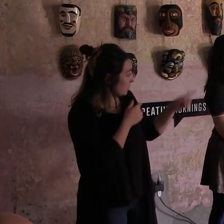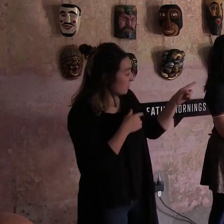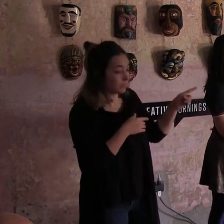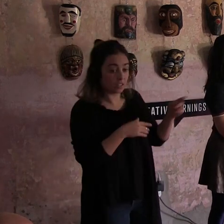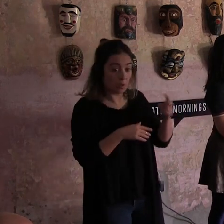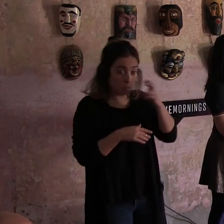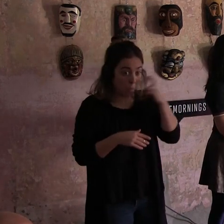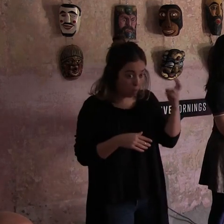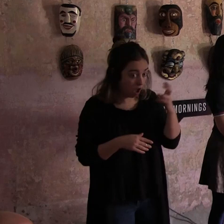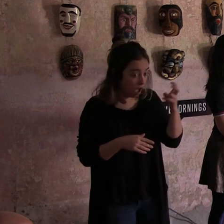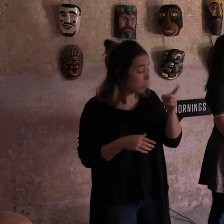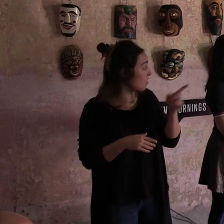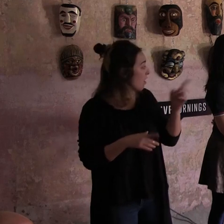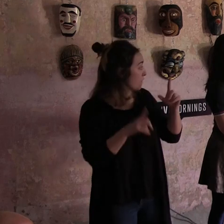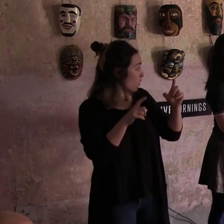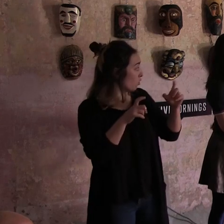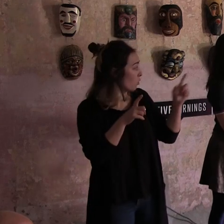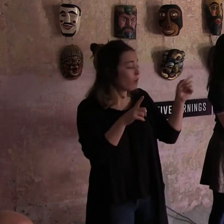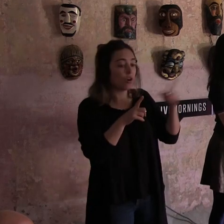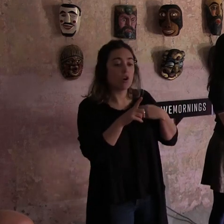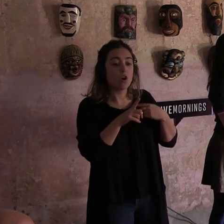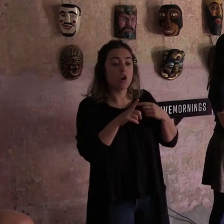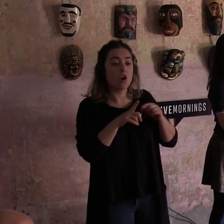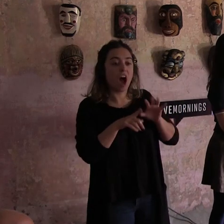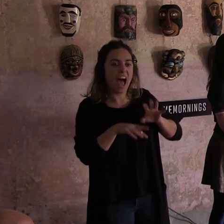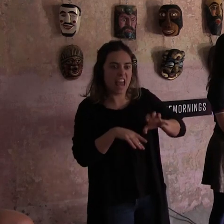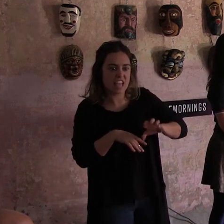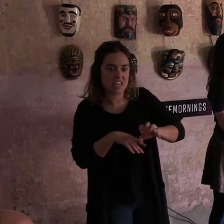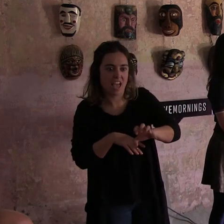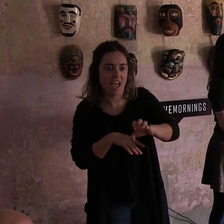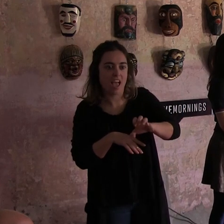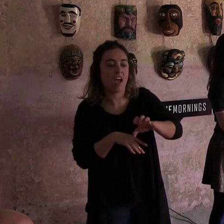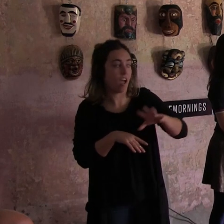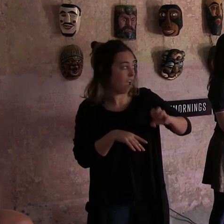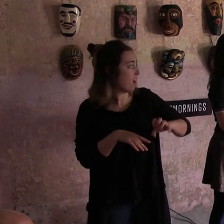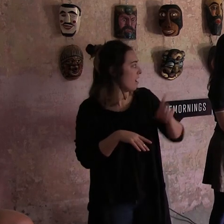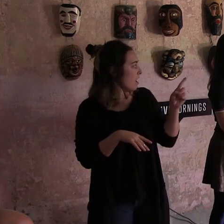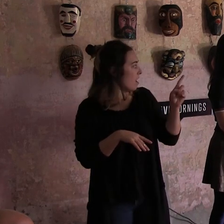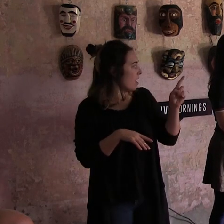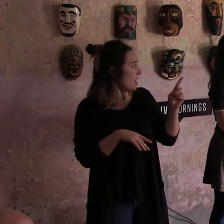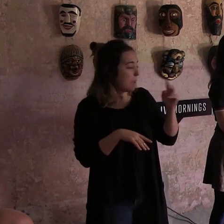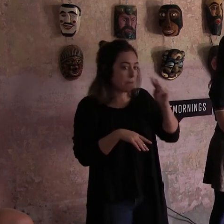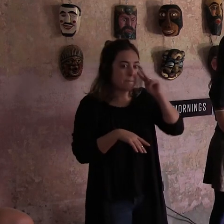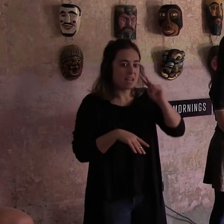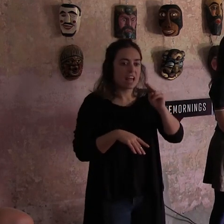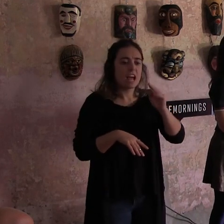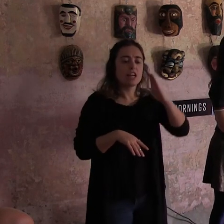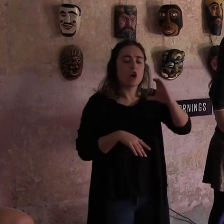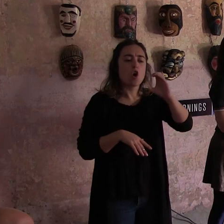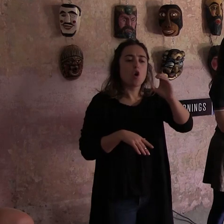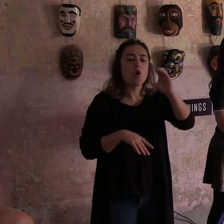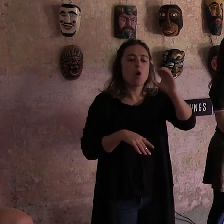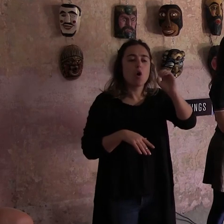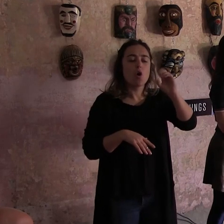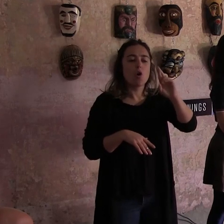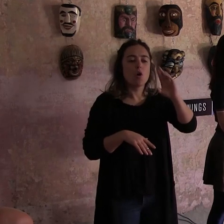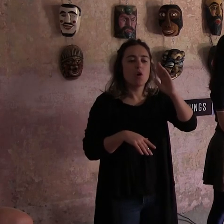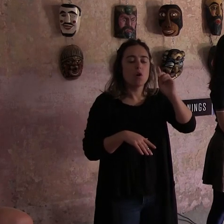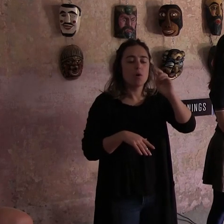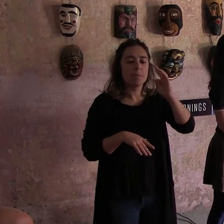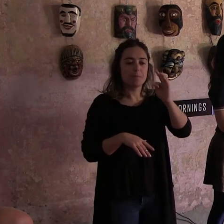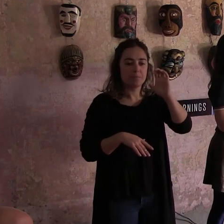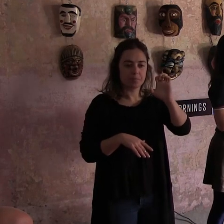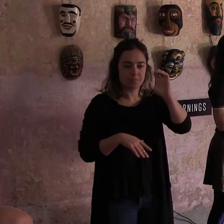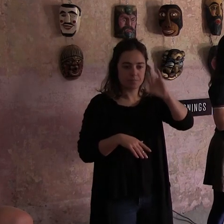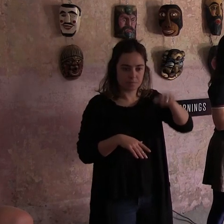si buscan la araña pavo real, vean el espectáculo de cortejo, que es una belleza, o